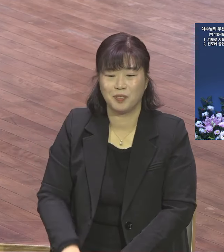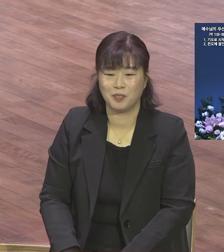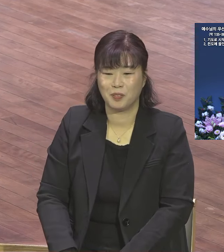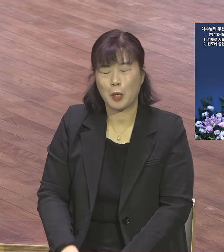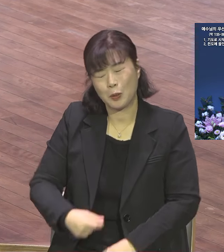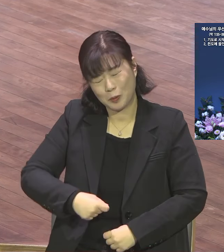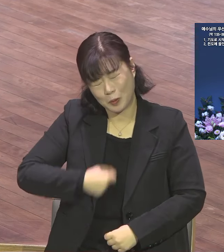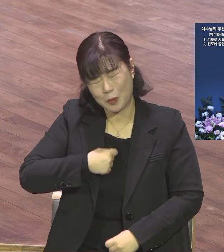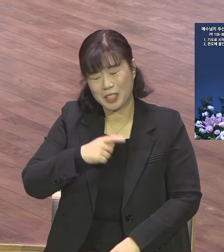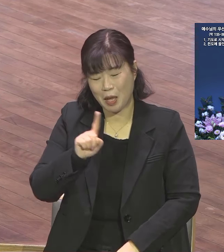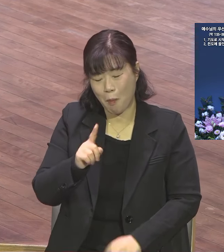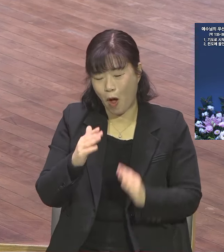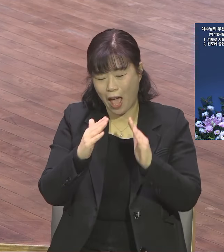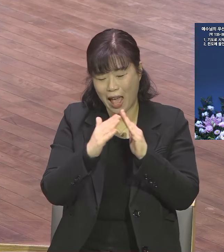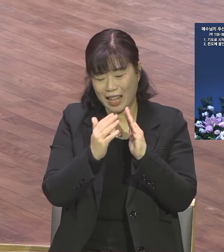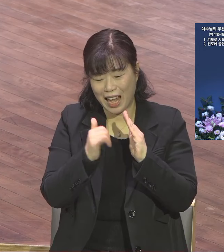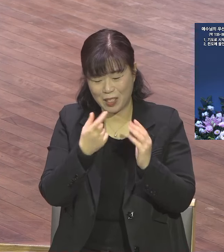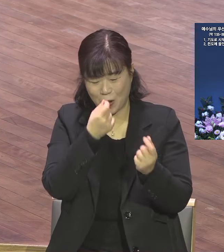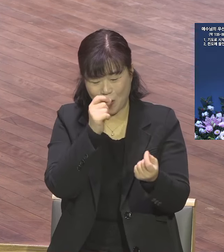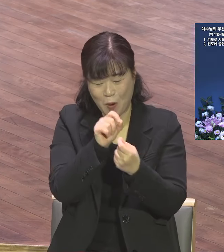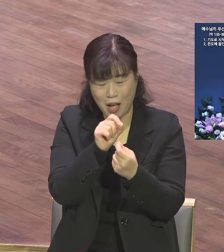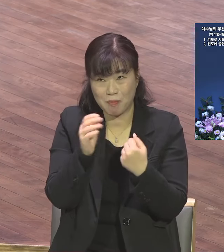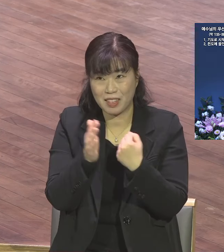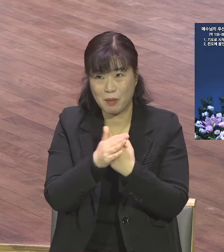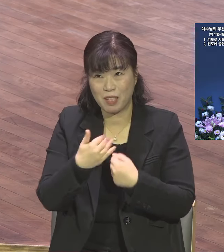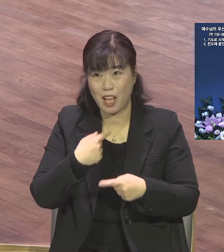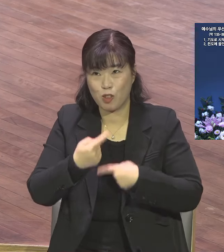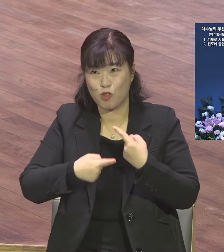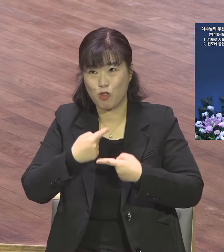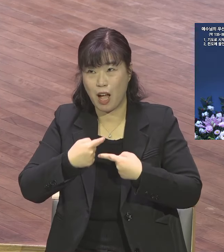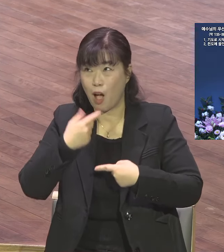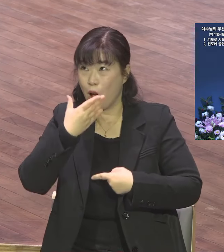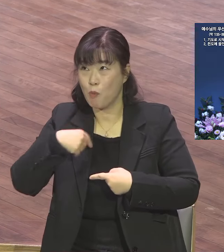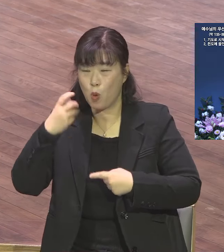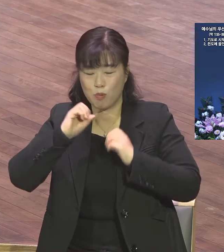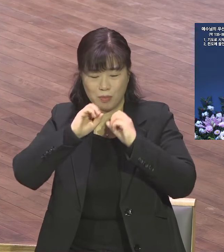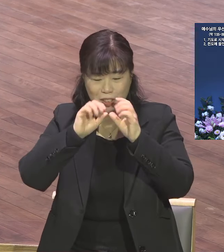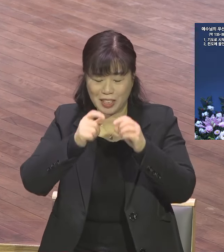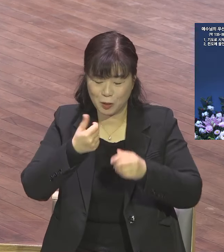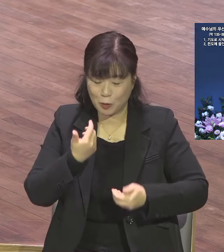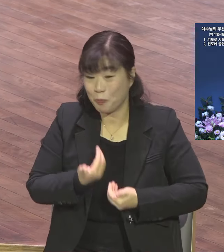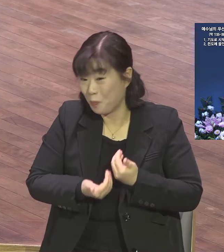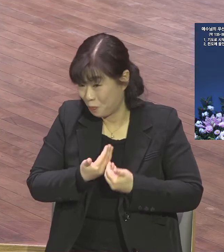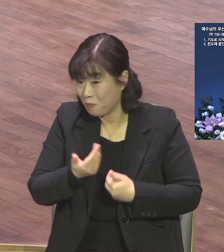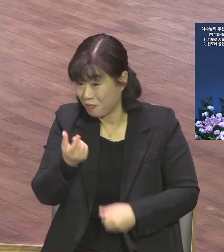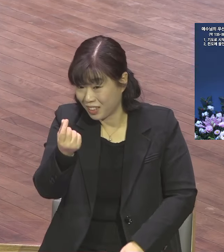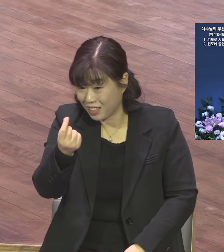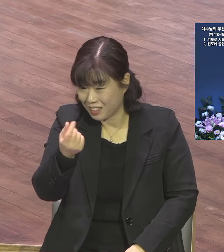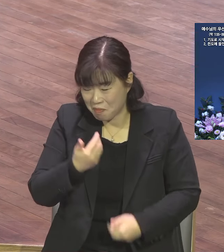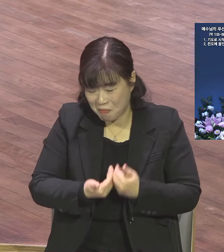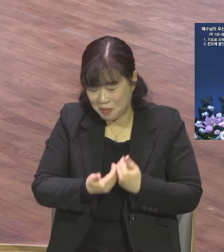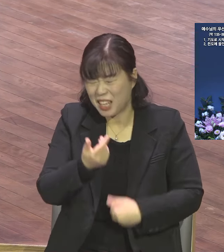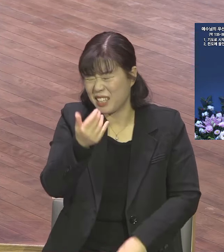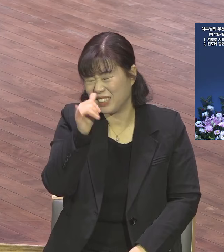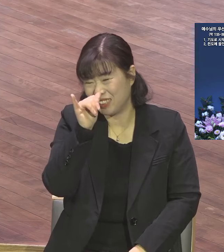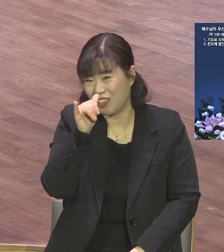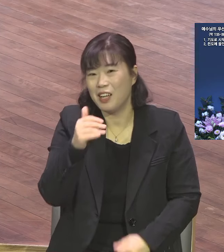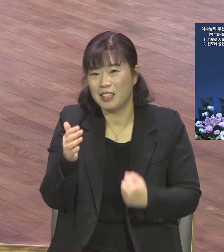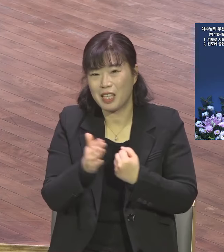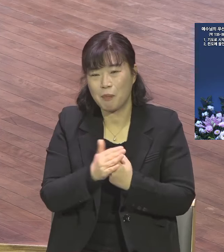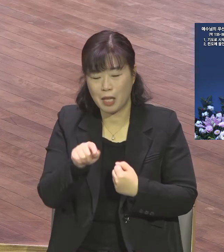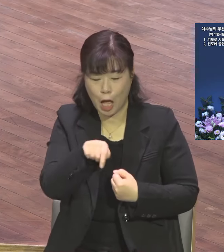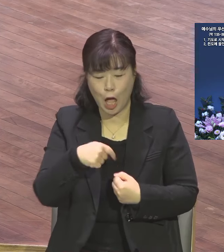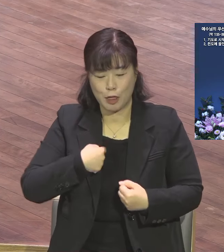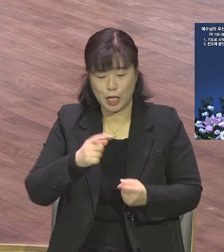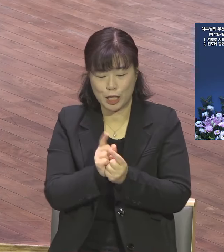말을 부모들이 잘 안 듣습니다. 잘 안 들어요. 사실 개념 속에는요, 우리 스타트만 운동, 4천망대